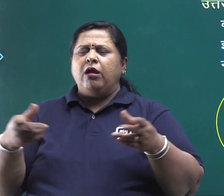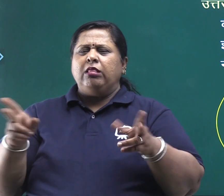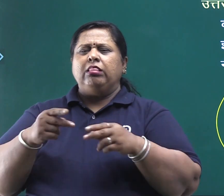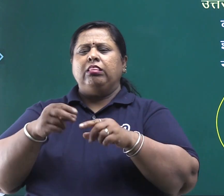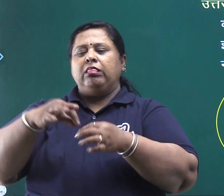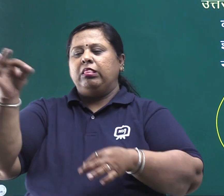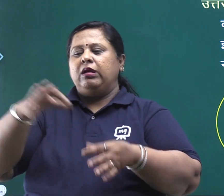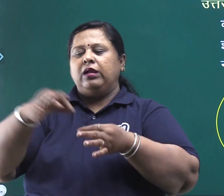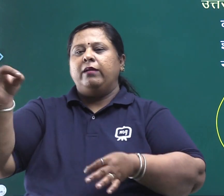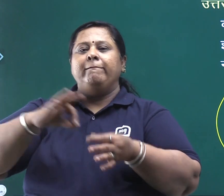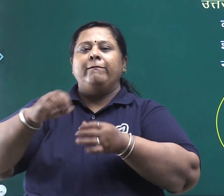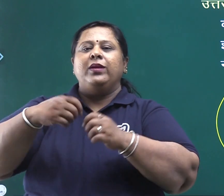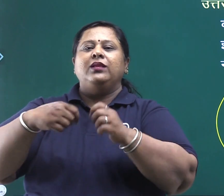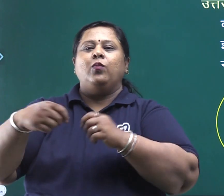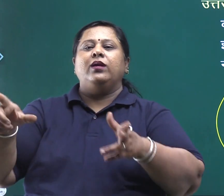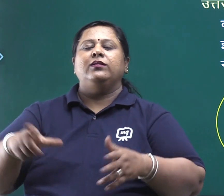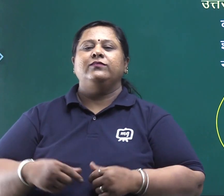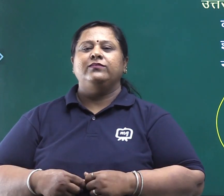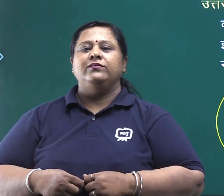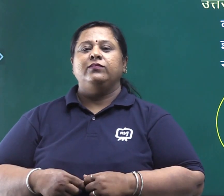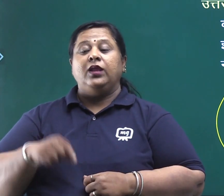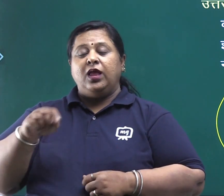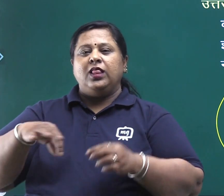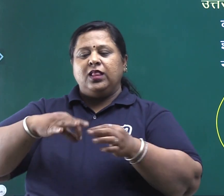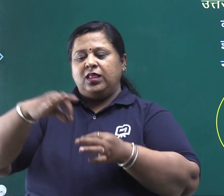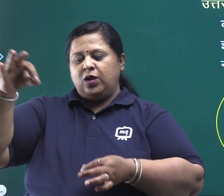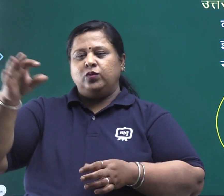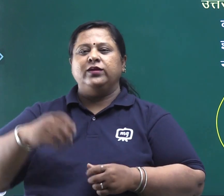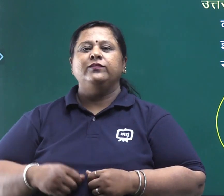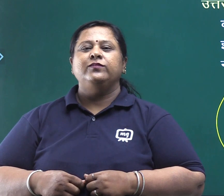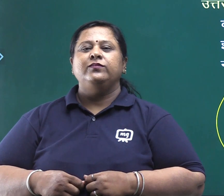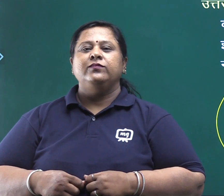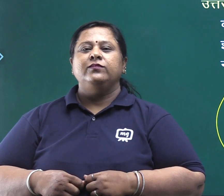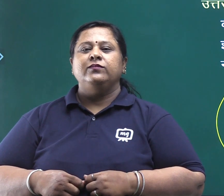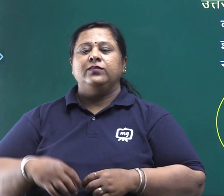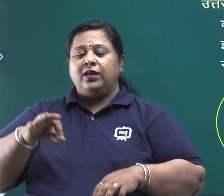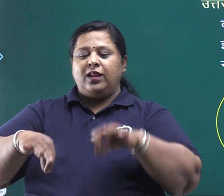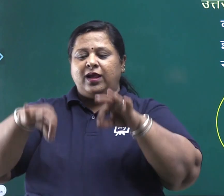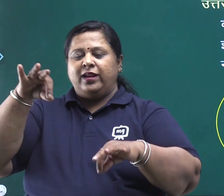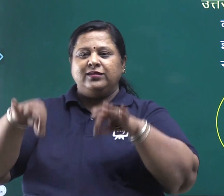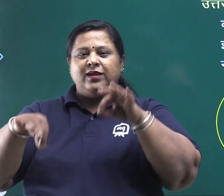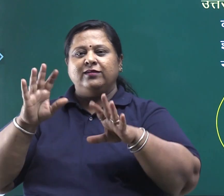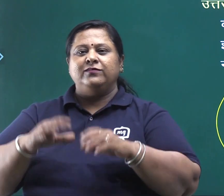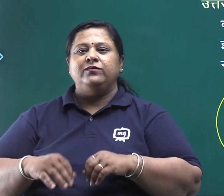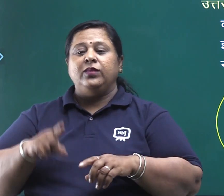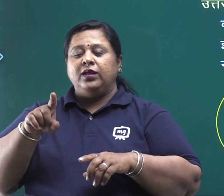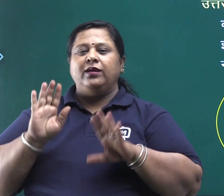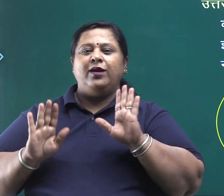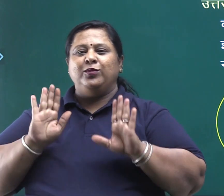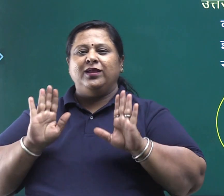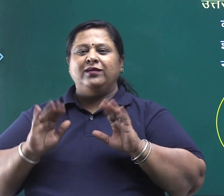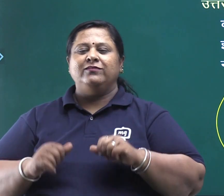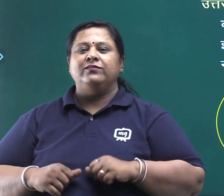धागे बंधे हुए हैं। इन धागों को हिलाने से यह